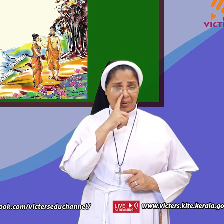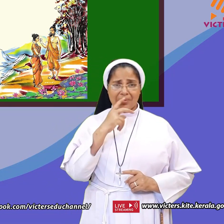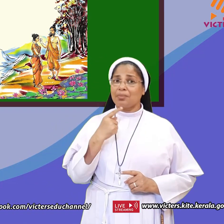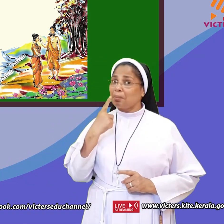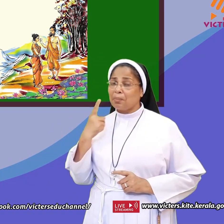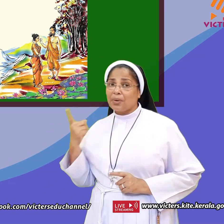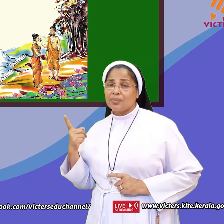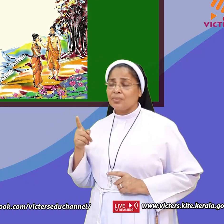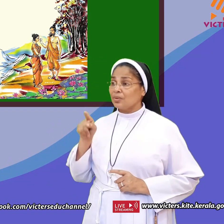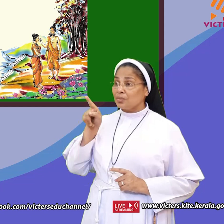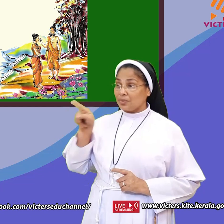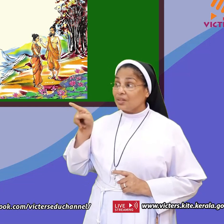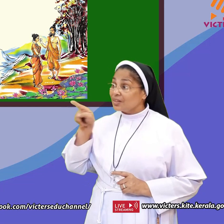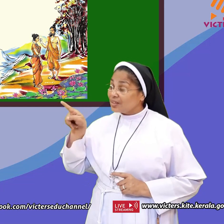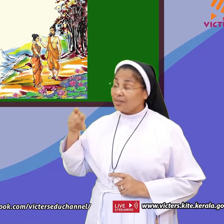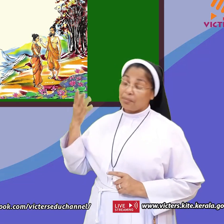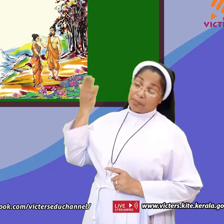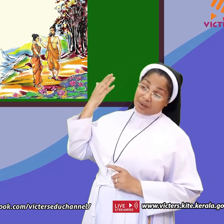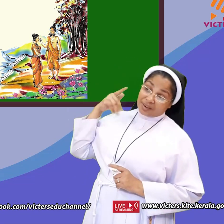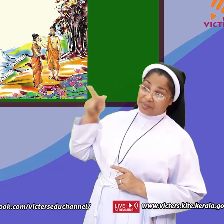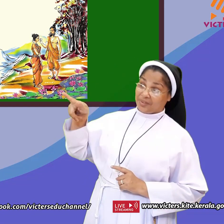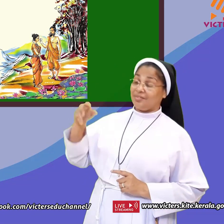അങ്ങേക്ക് പണ്ട് പ്രിയമുള്ളവളായിരുന്ന